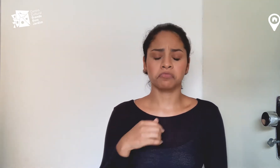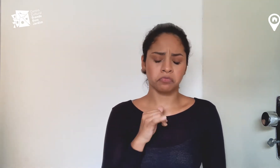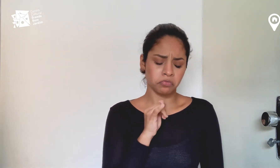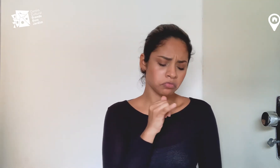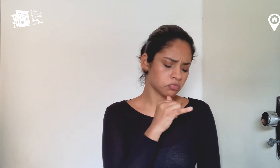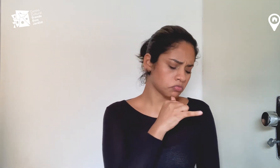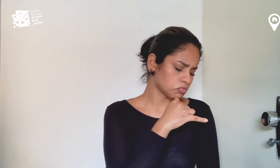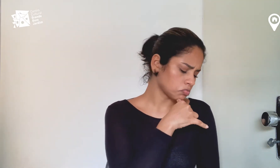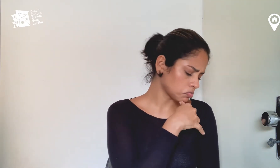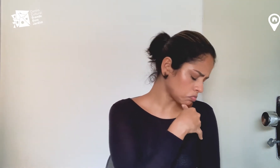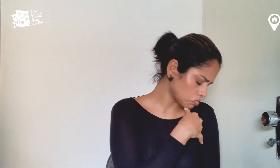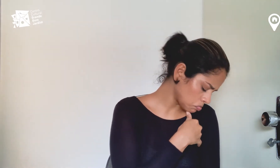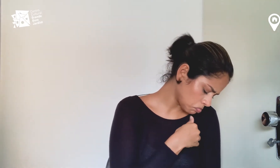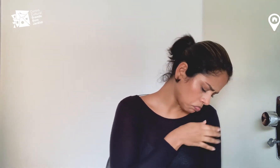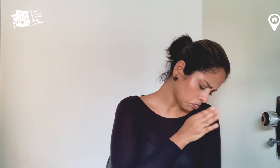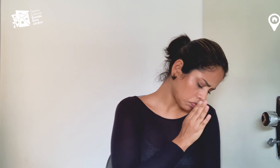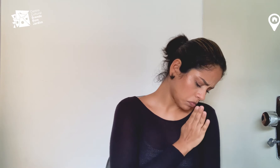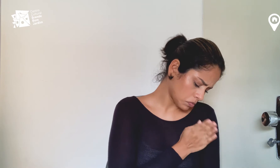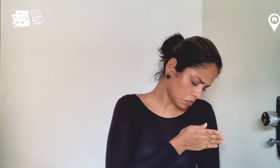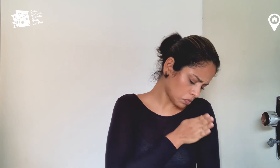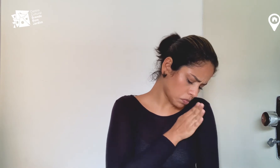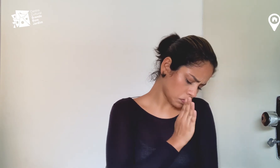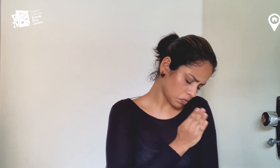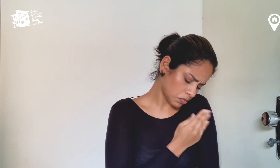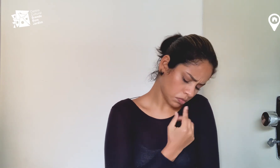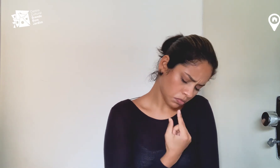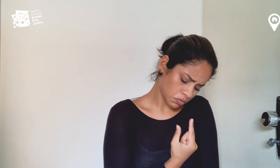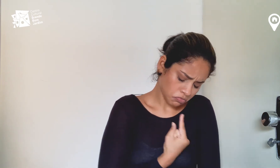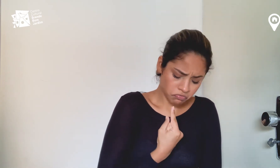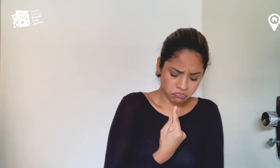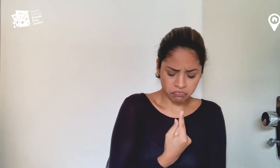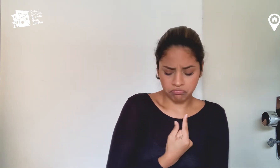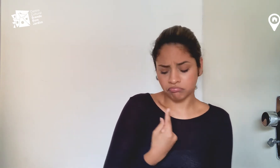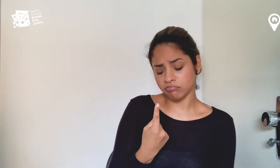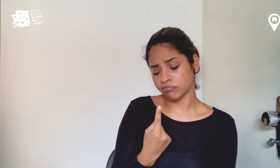Para desentristecer, leãozinho, o meu coração tão só.